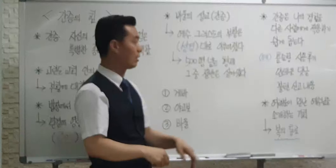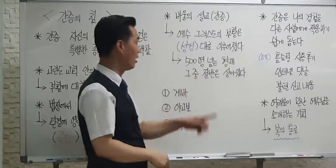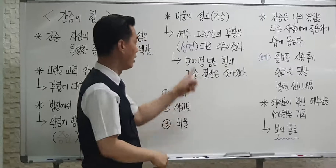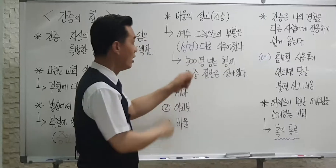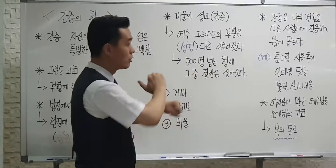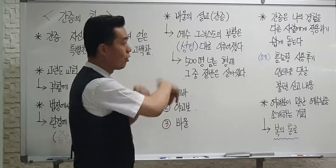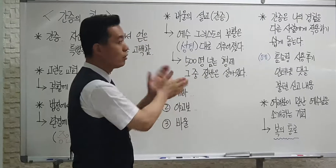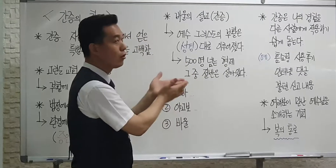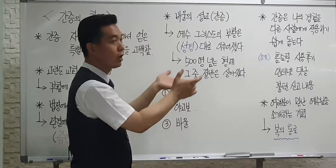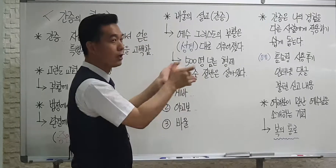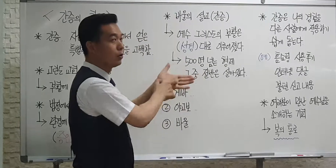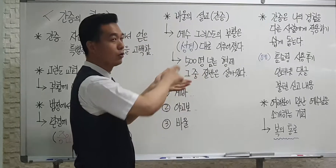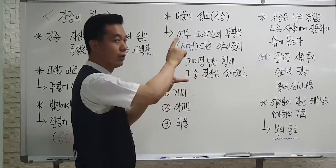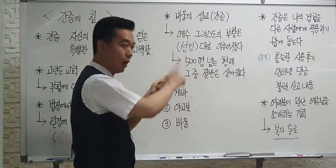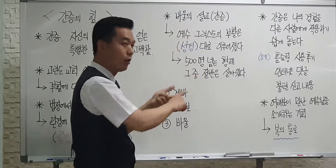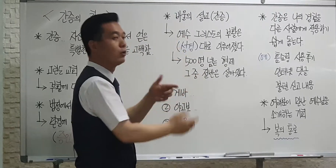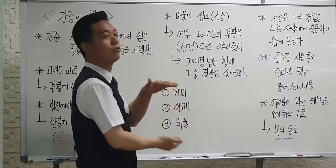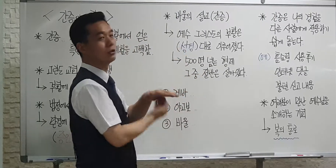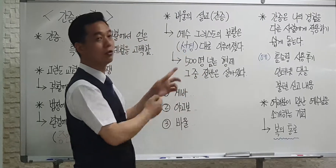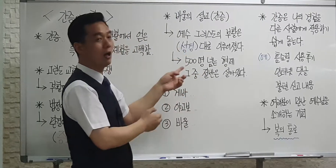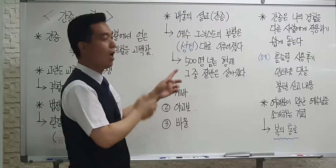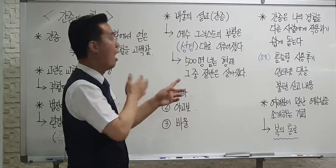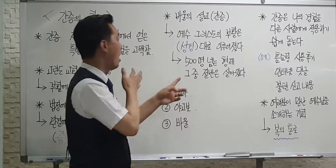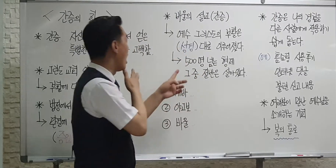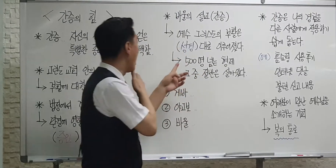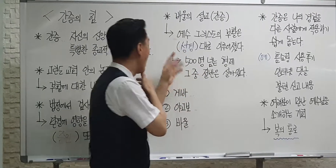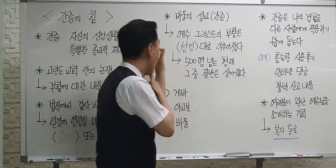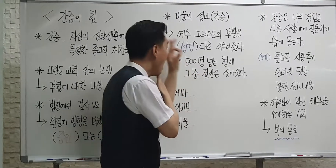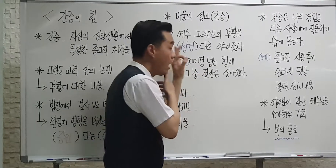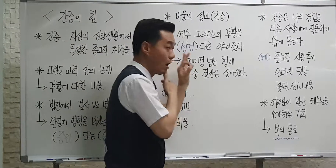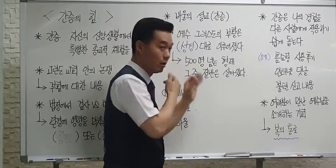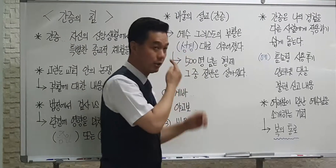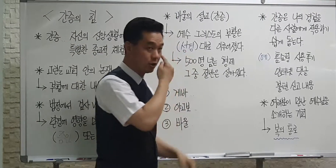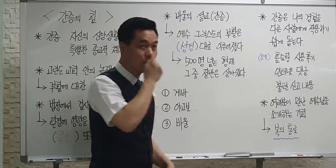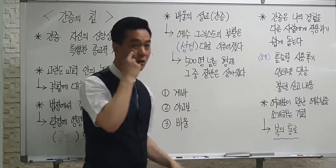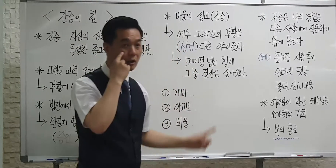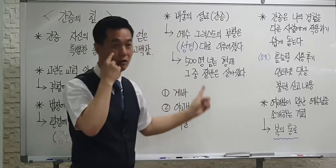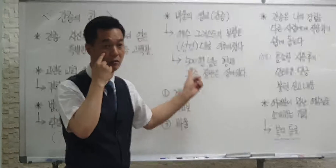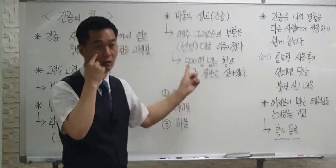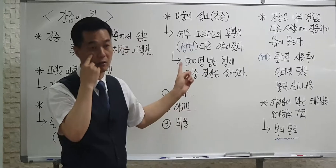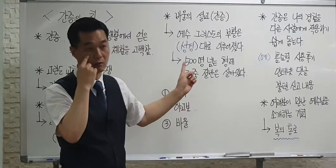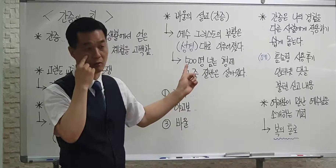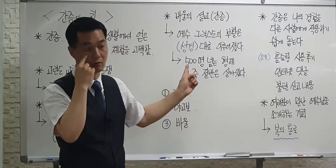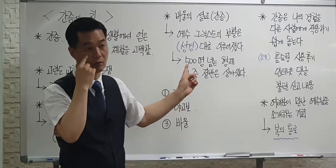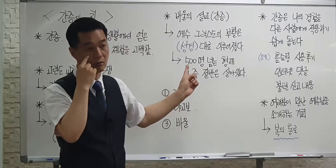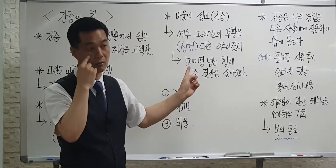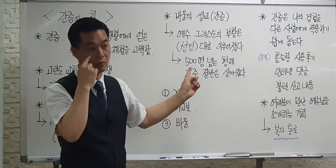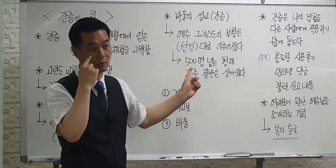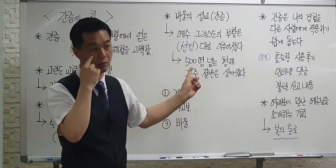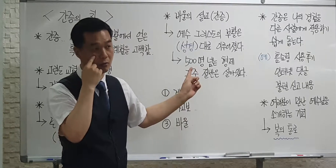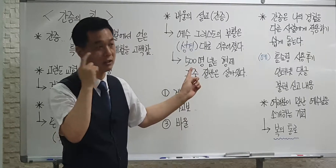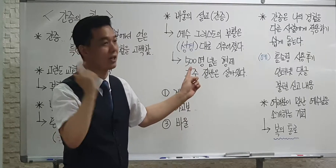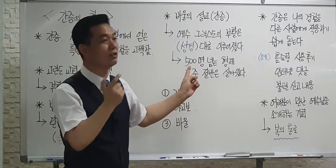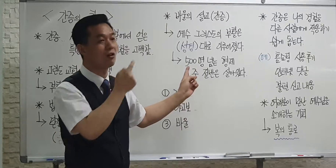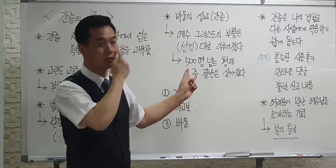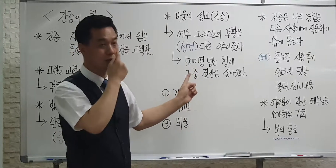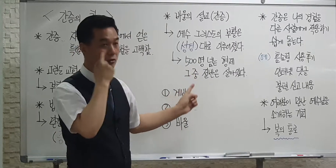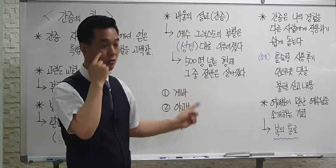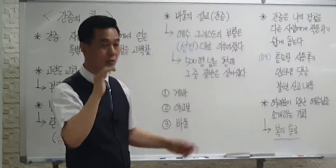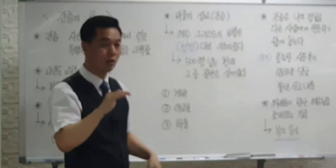상황이니까 성경에 기록된 대로 이루어진 거다. 이 증거가 되는 거예요. 굉장히 강력한 증거죠.